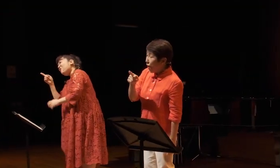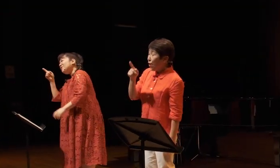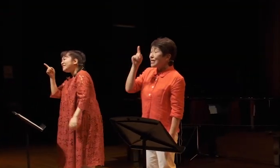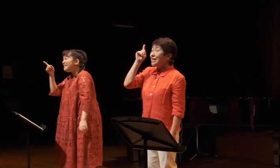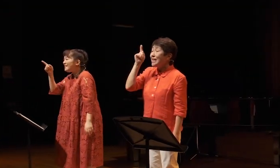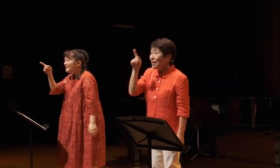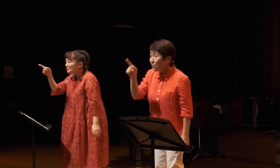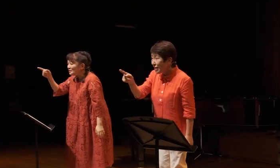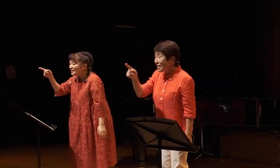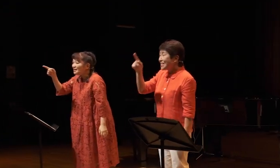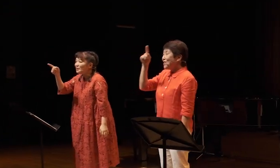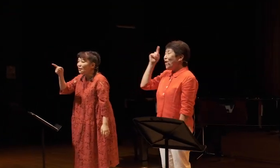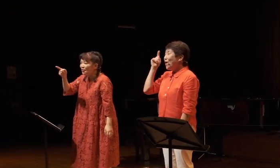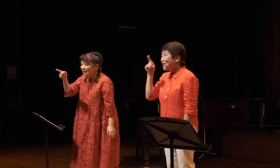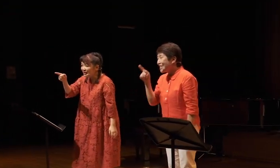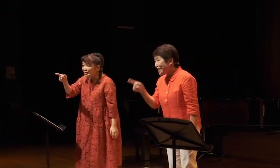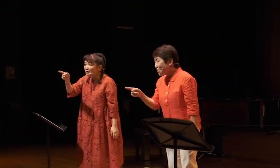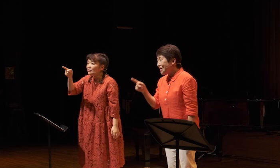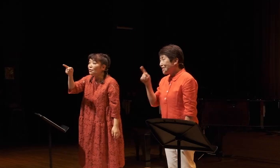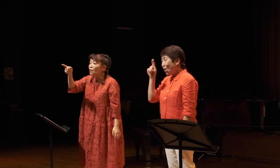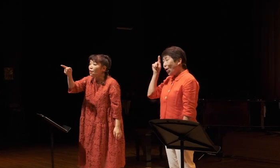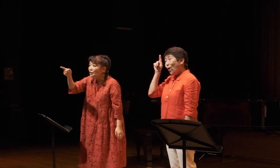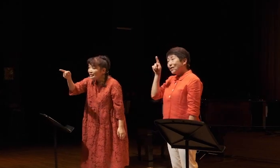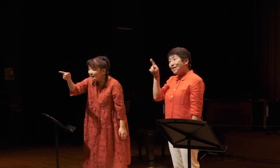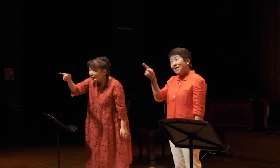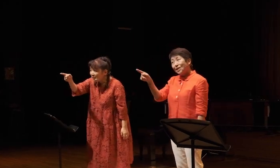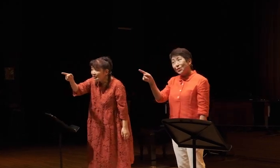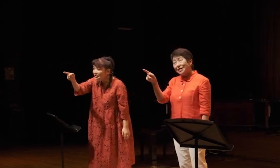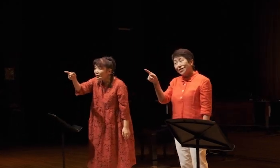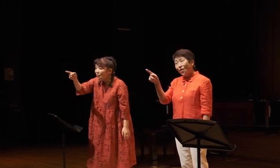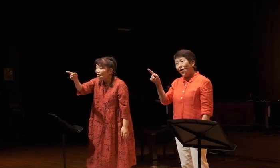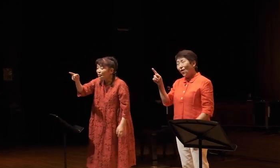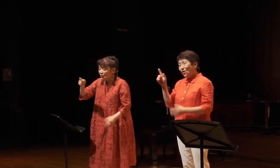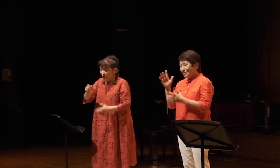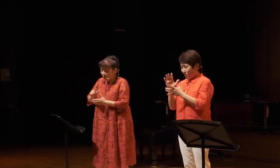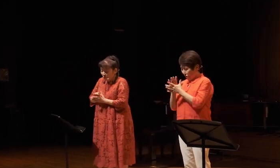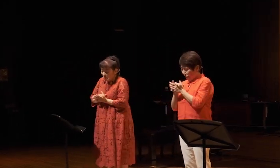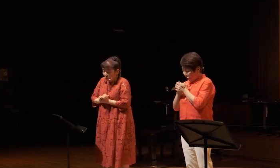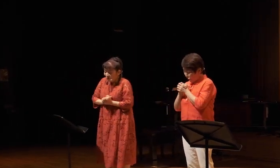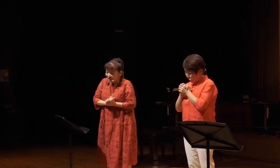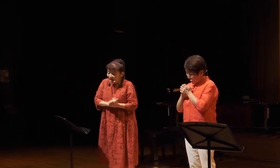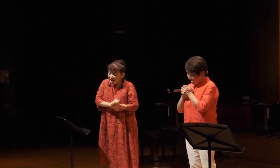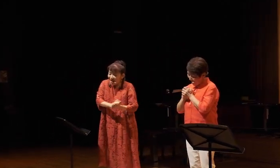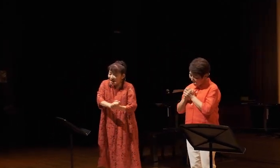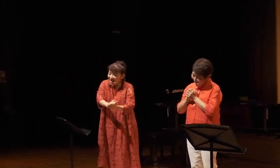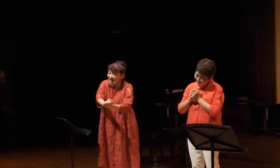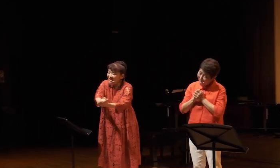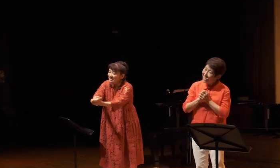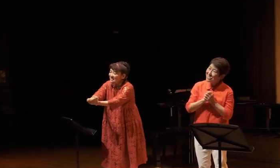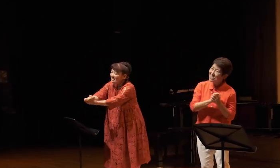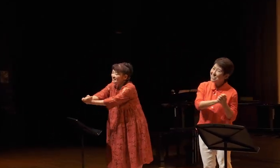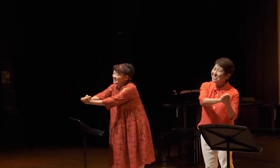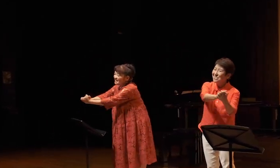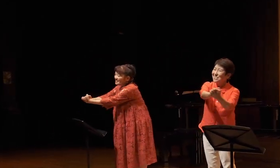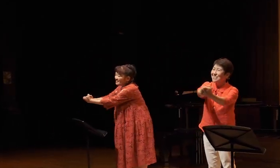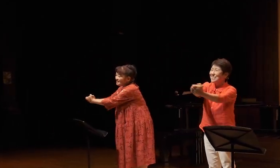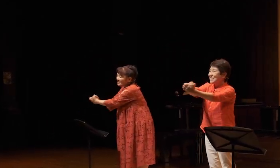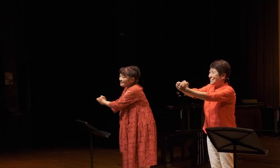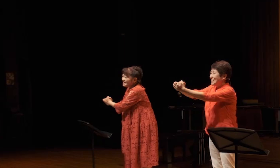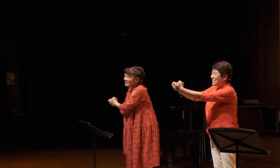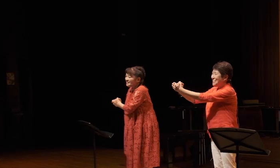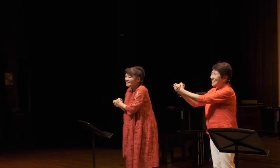と君と君と君と友達。